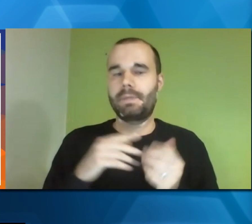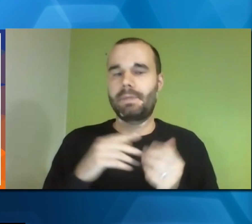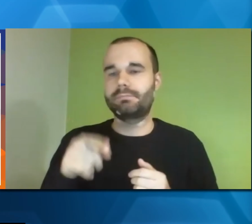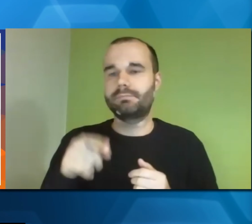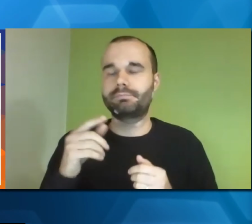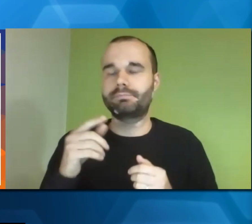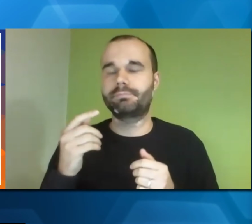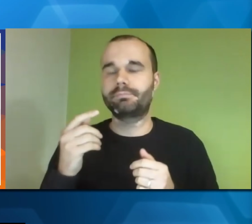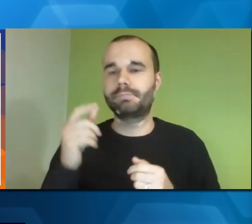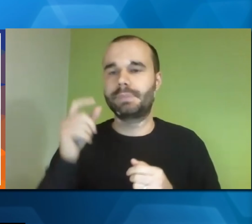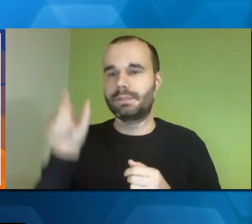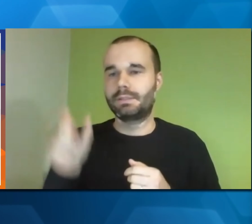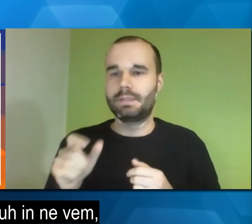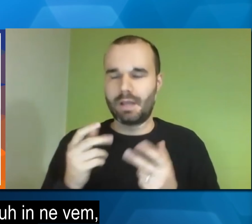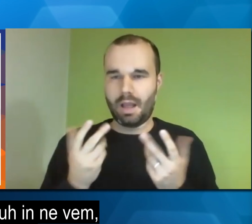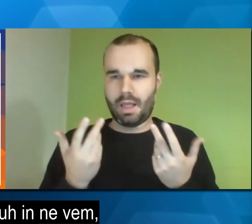pomeni,